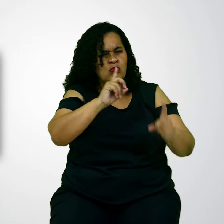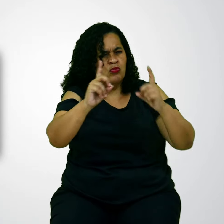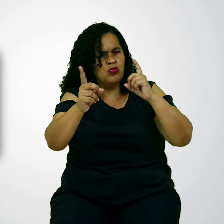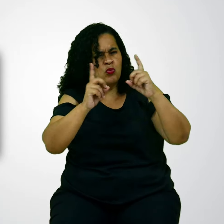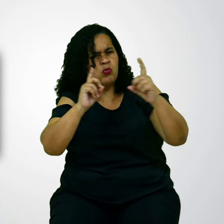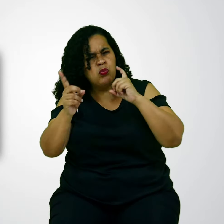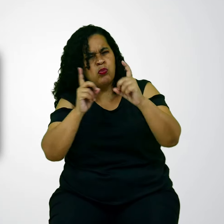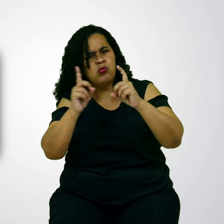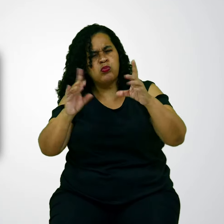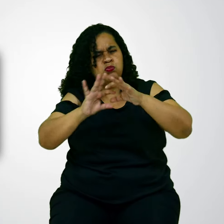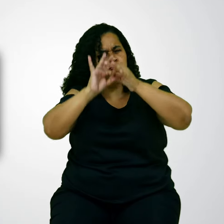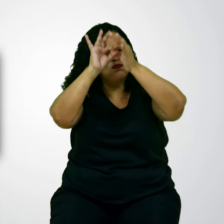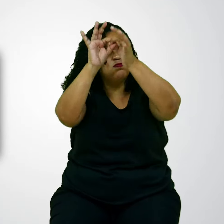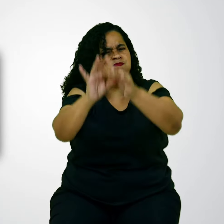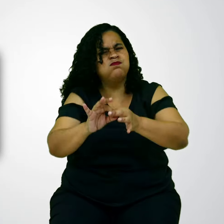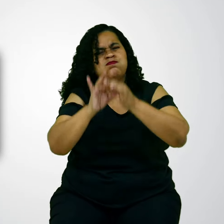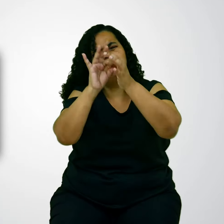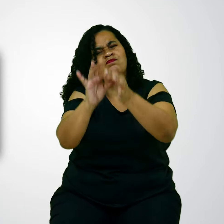de até comer junto,